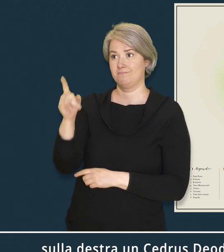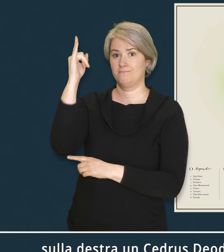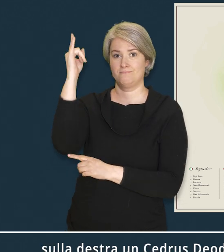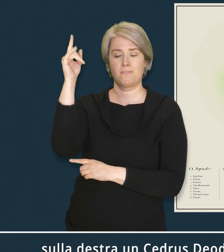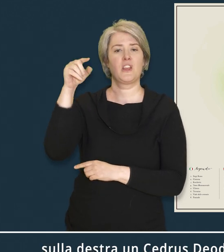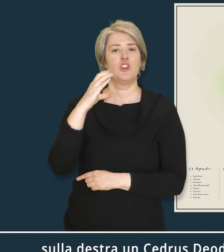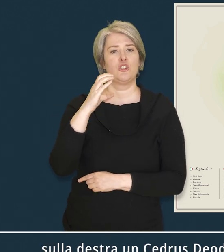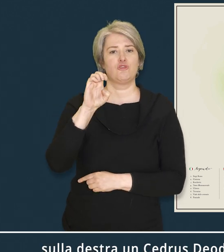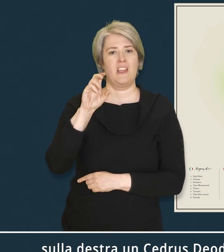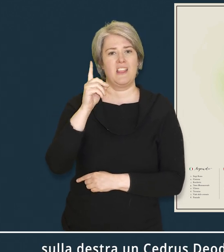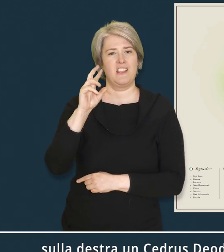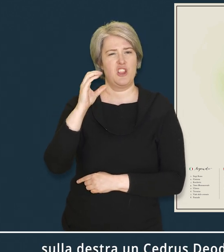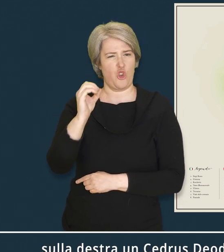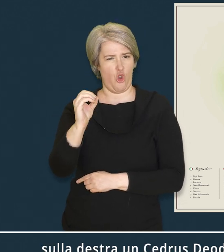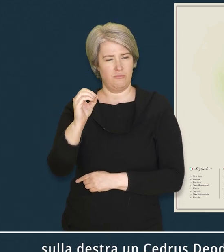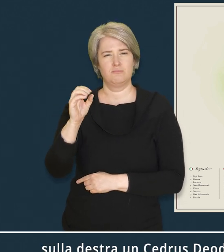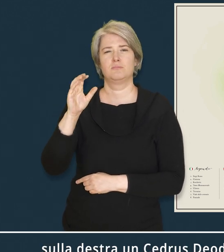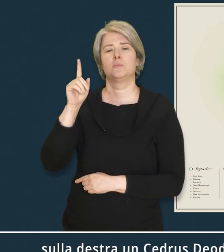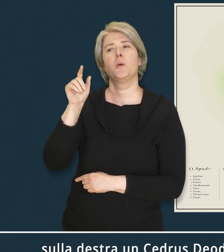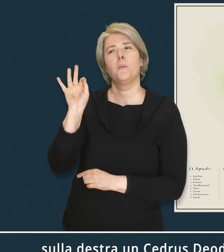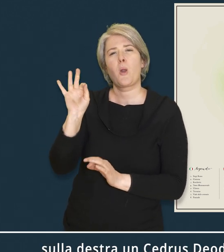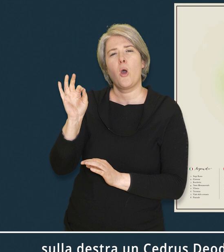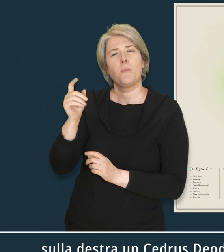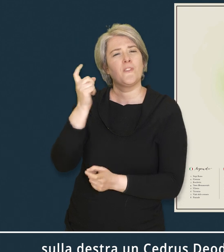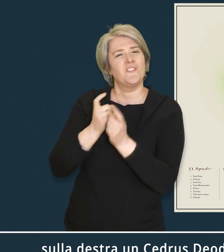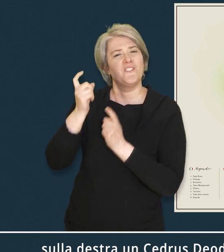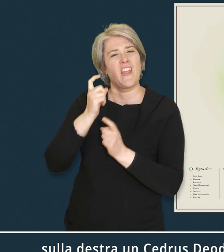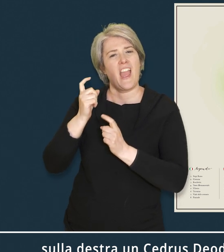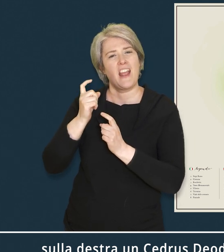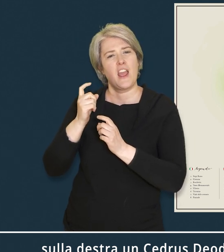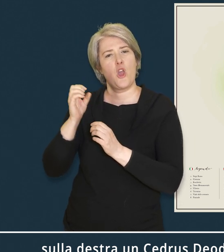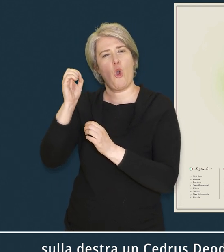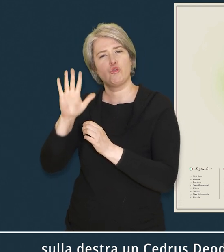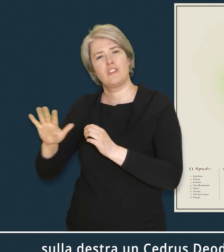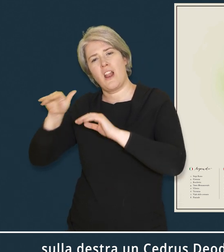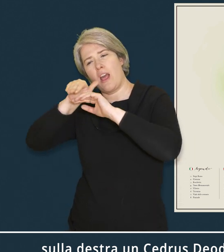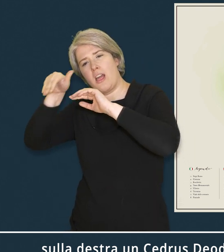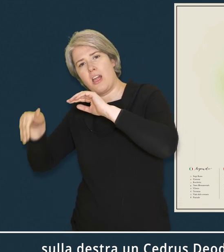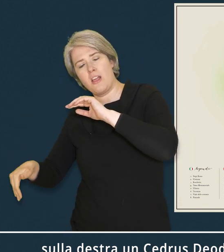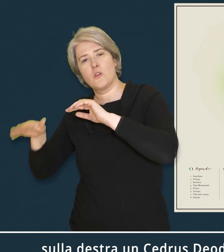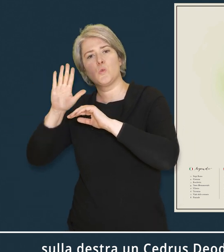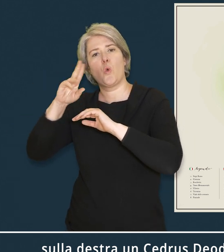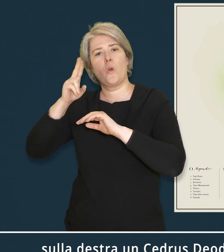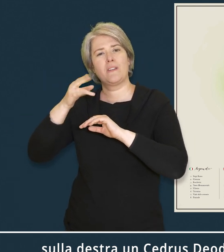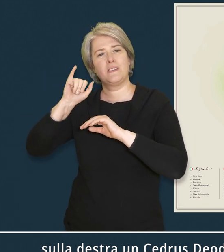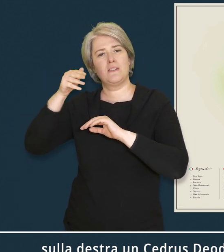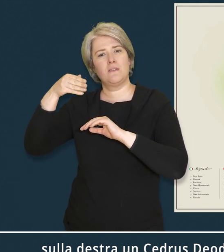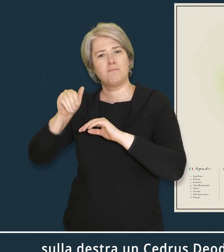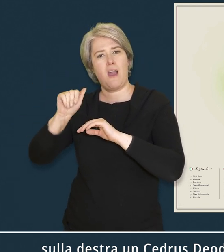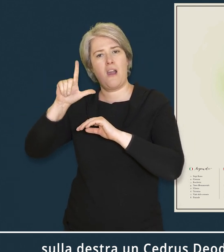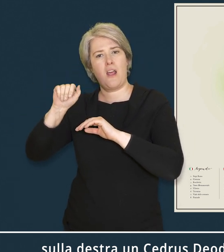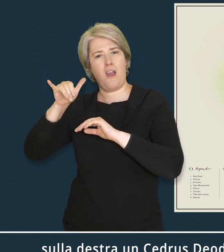Sulla destra, un Cedrus deodara, una specie di cedro nativo del versante